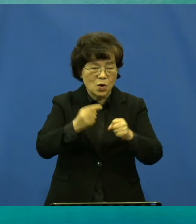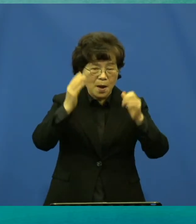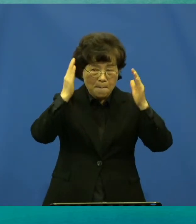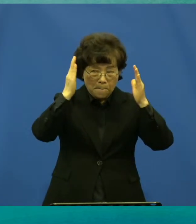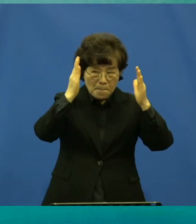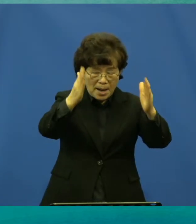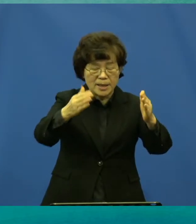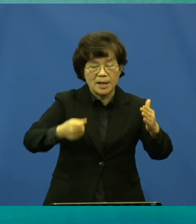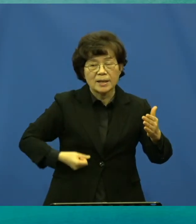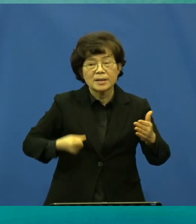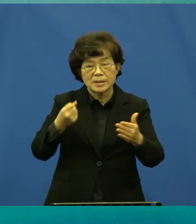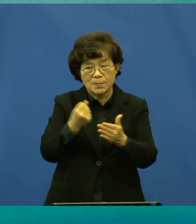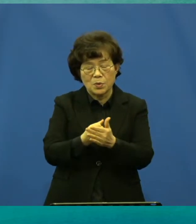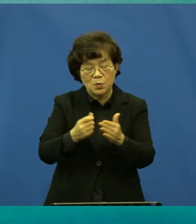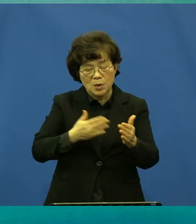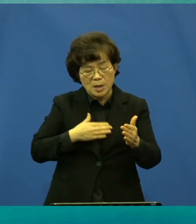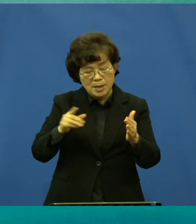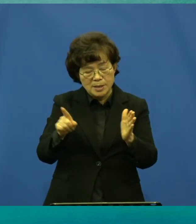전체를 돌아봐야 돼요.